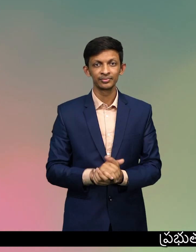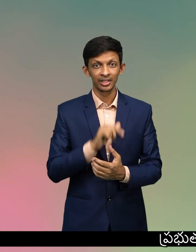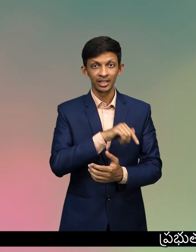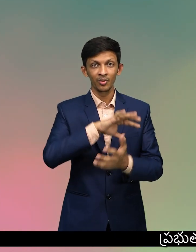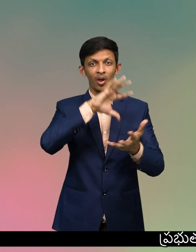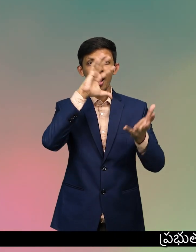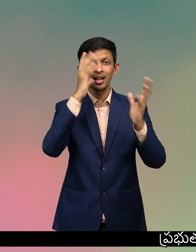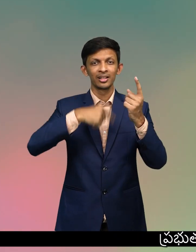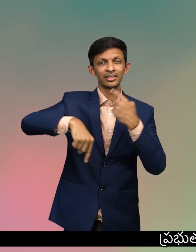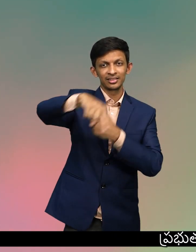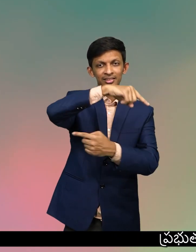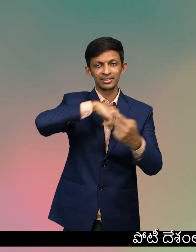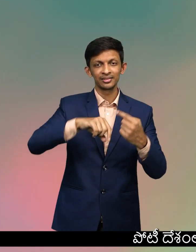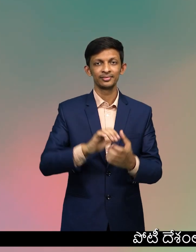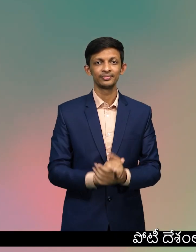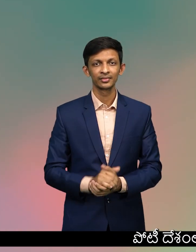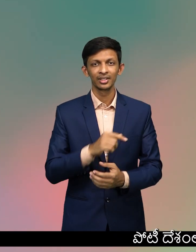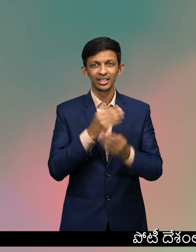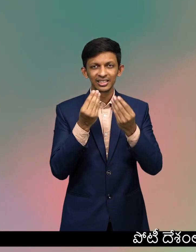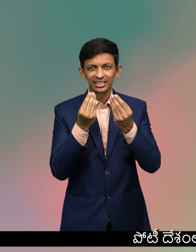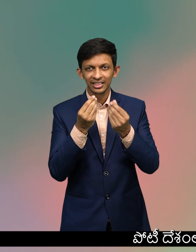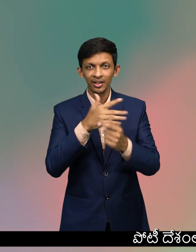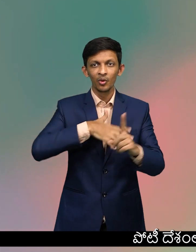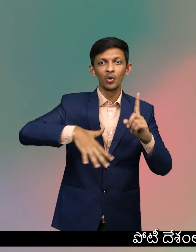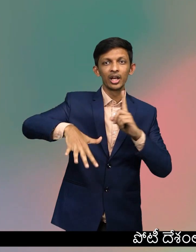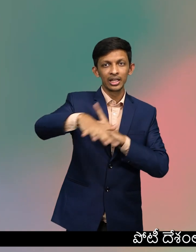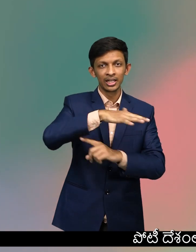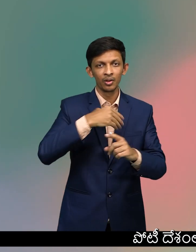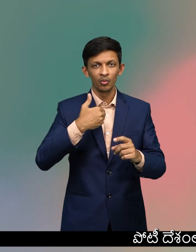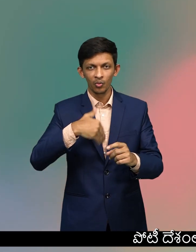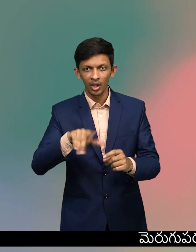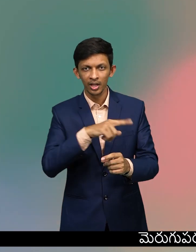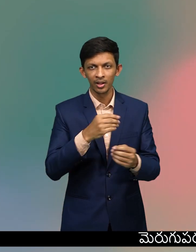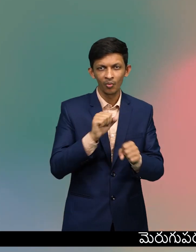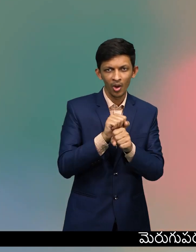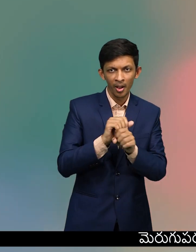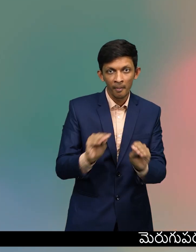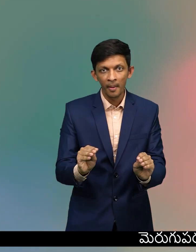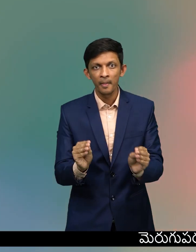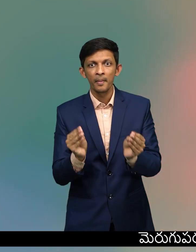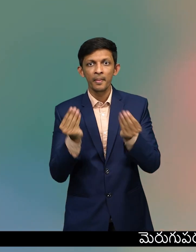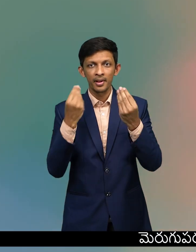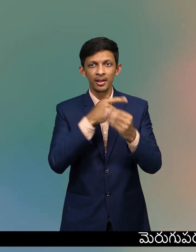ప్రభుత్వం నిర్ణయించింది. పోటీ దేశంలోని నిర్మాతల పనితీరును మెరుగుపరుస్తుందని భావించింది.